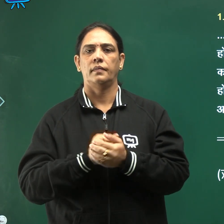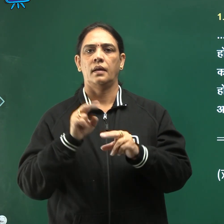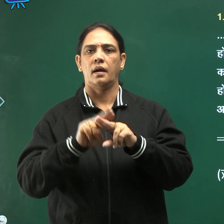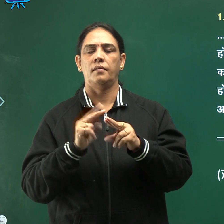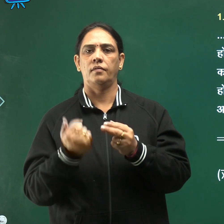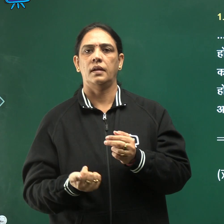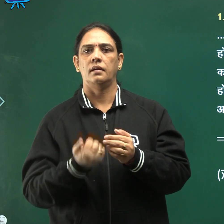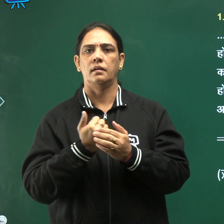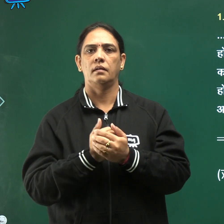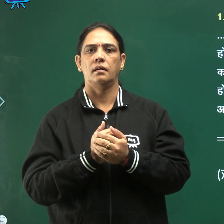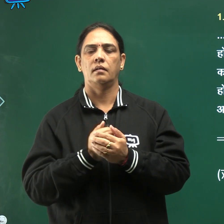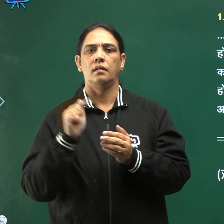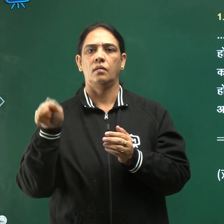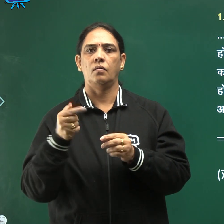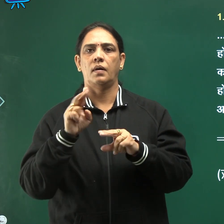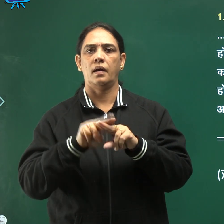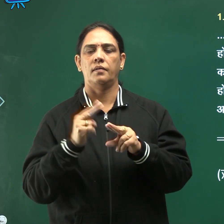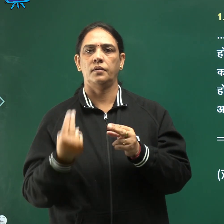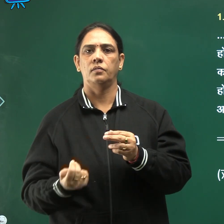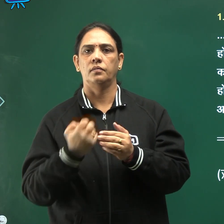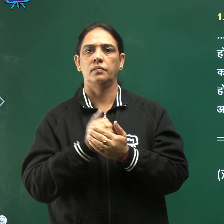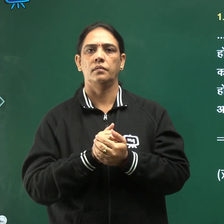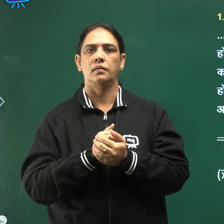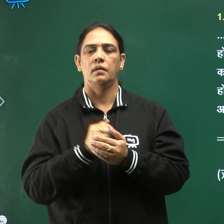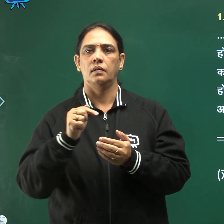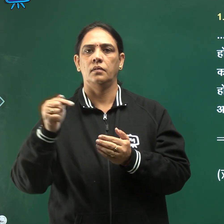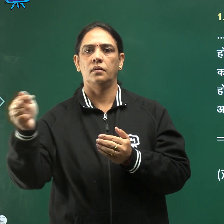f1, f2 ...